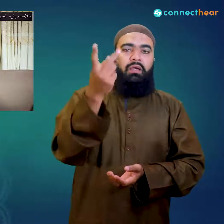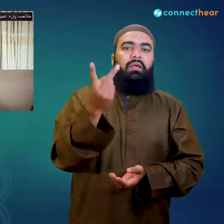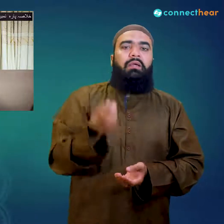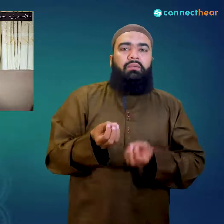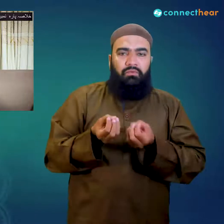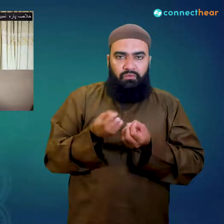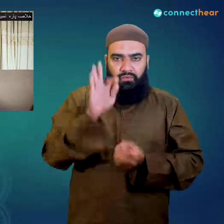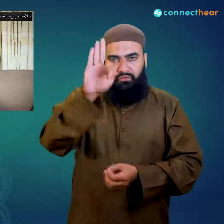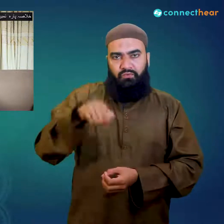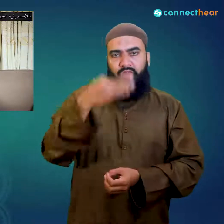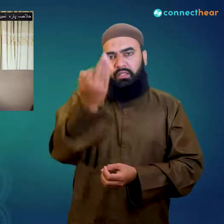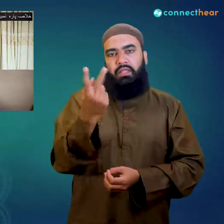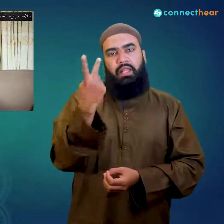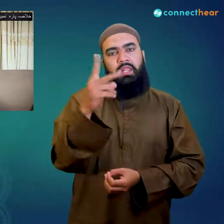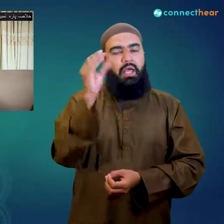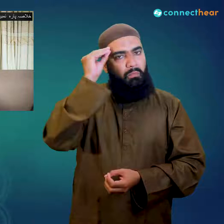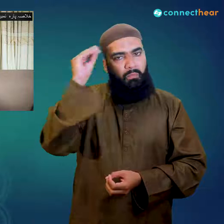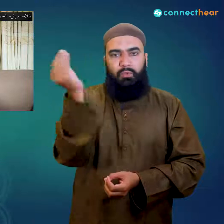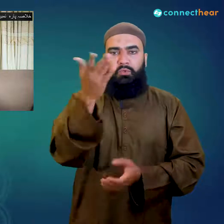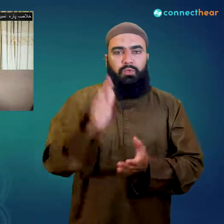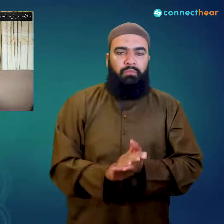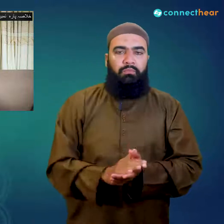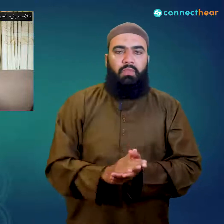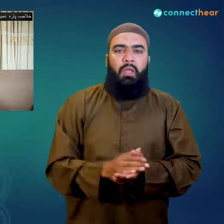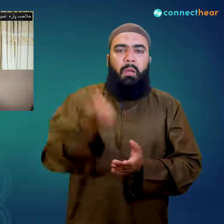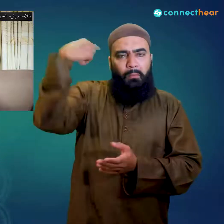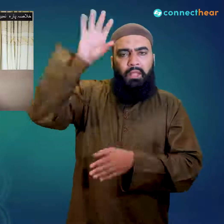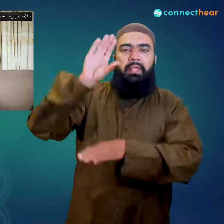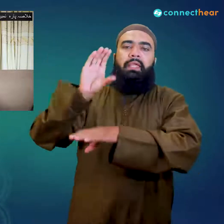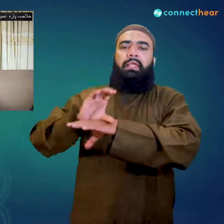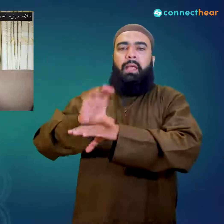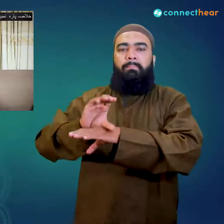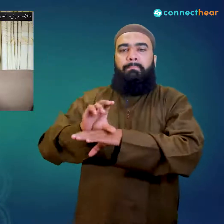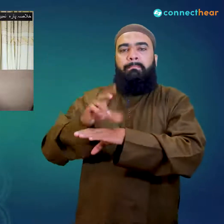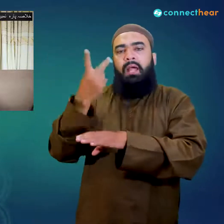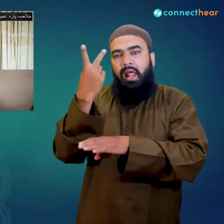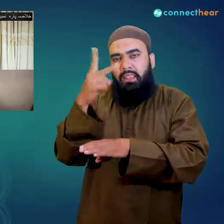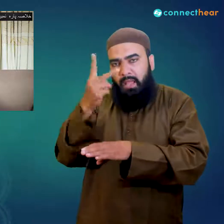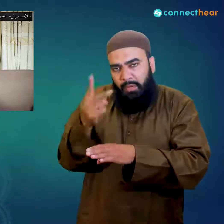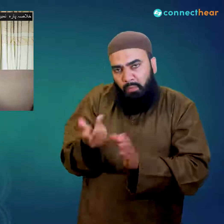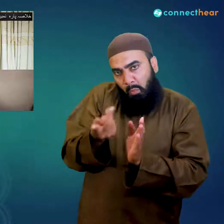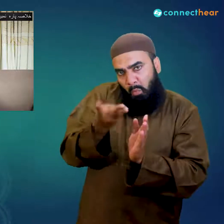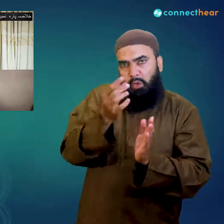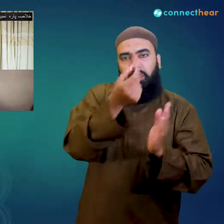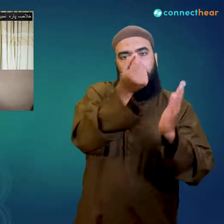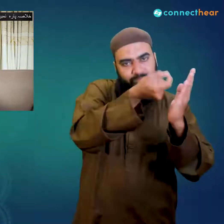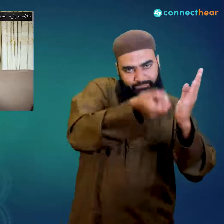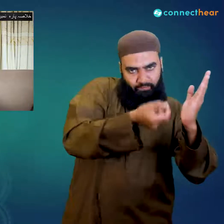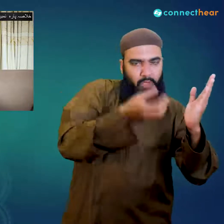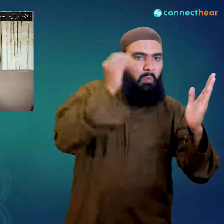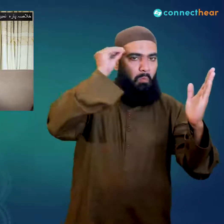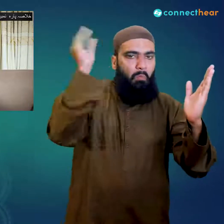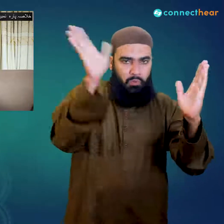گیا۔ حدیث مبارکہ میں اس سورت کے اور بھی کئی نام مذکور ہوئے ہیں۔